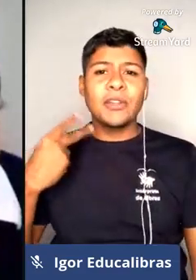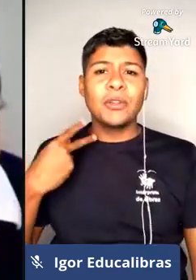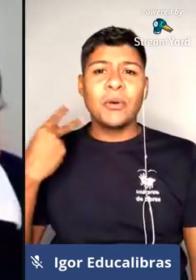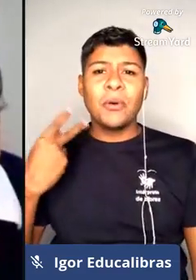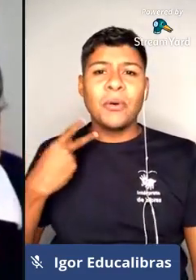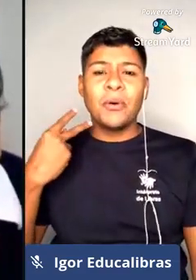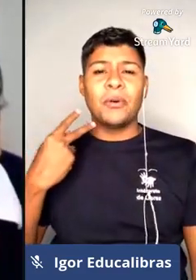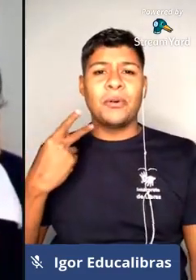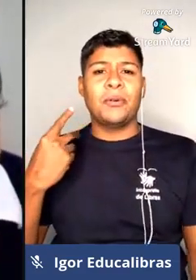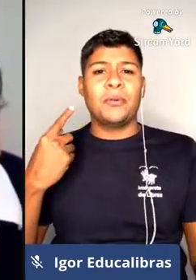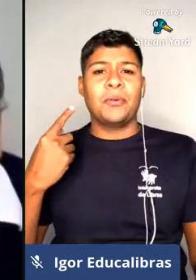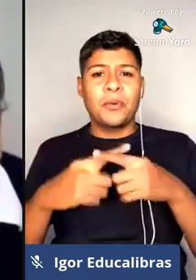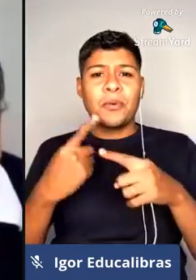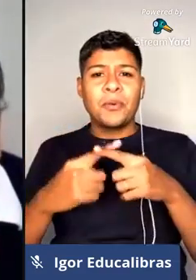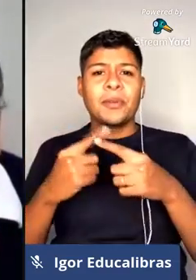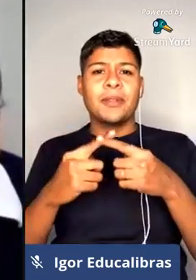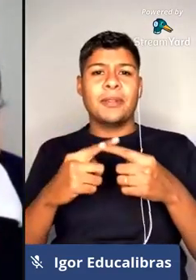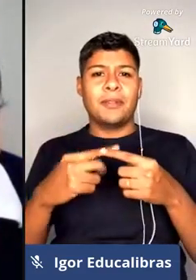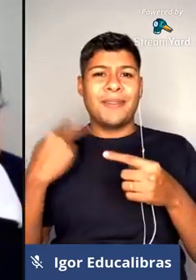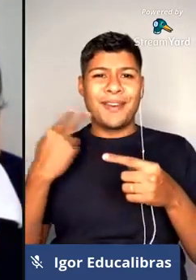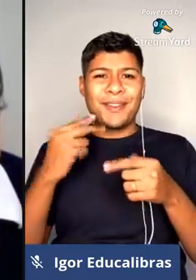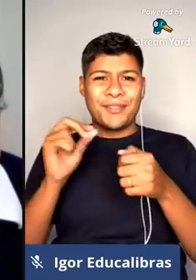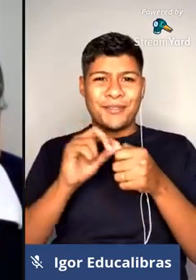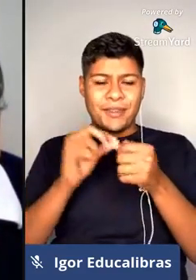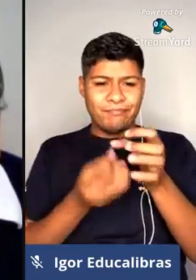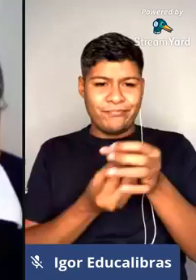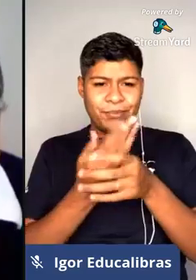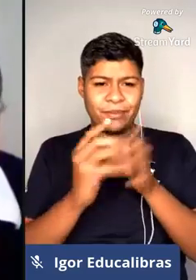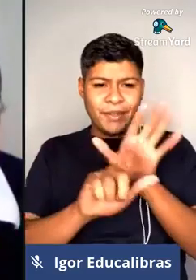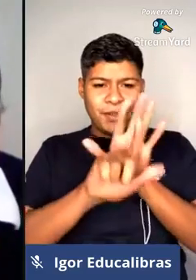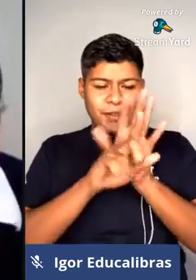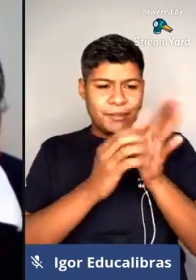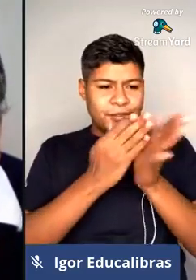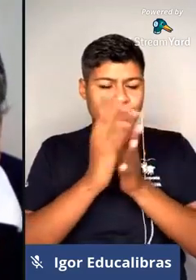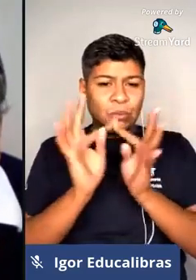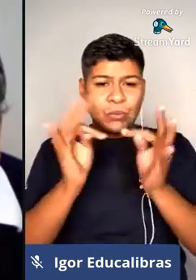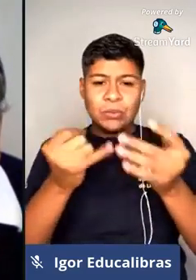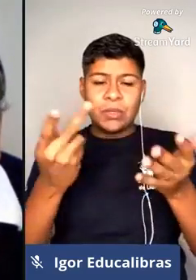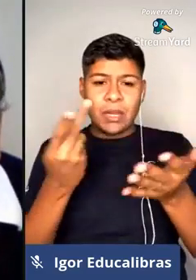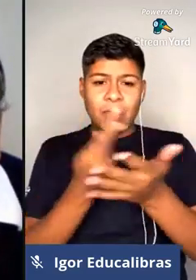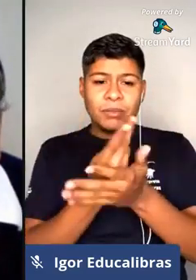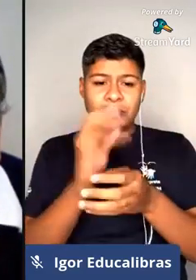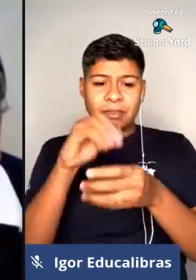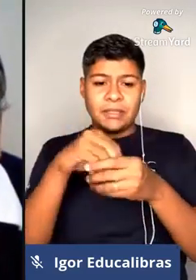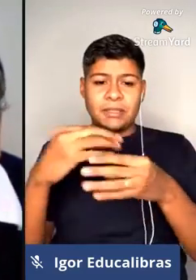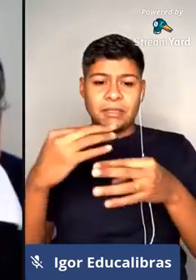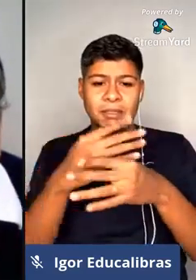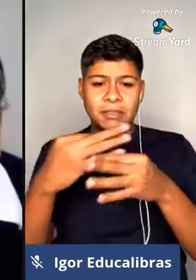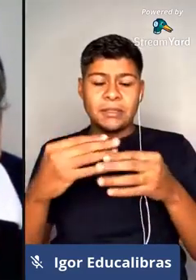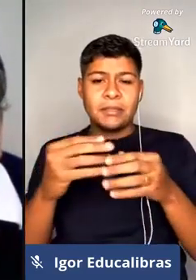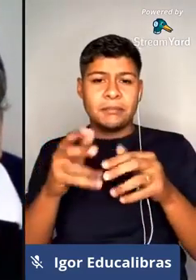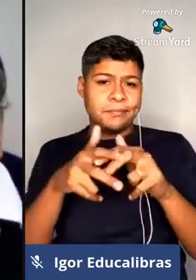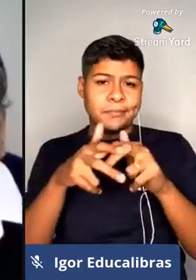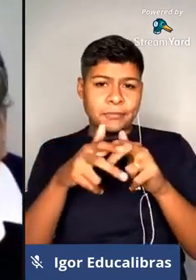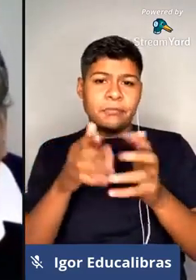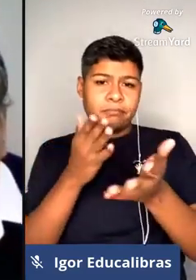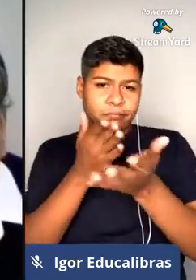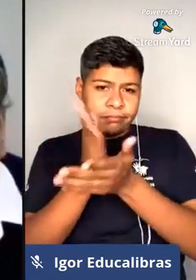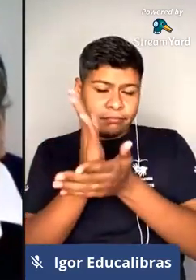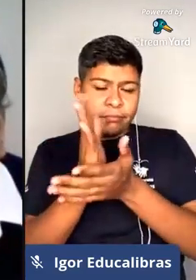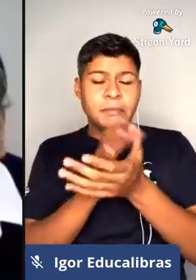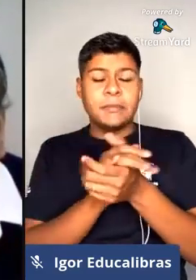dos vereadores que partem as leis e a aprovação de tudo que acontece na cidade, por isso os elegemos. Né? Tem